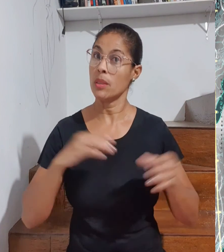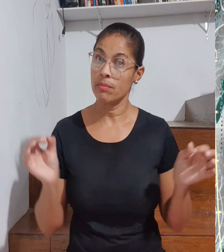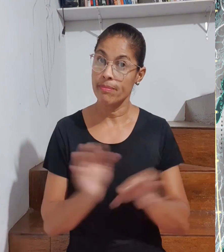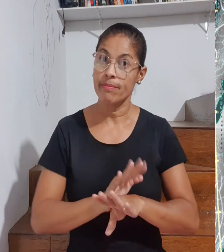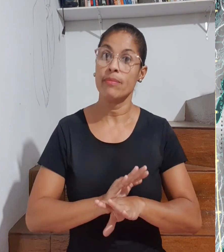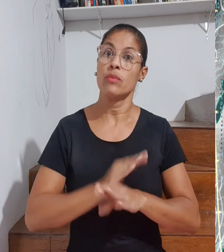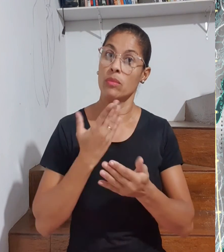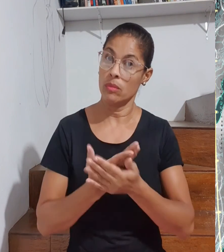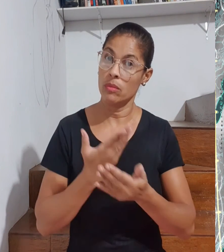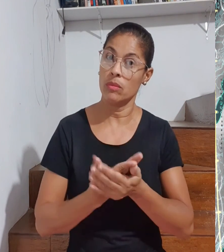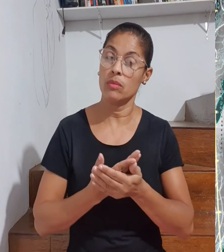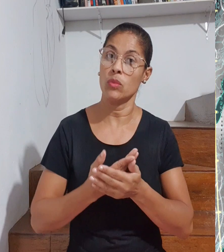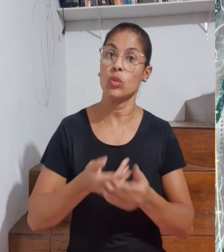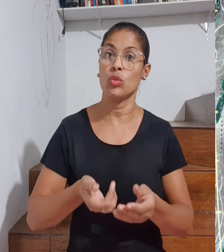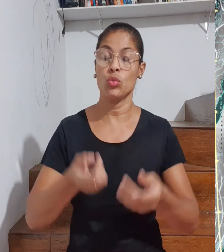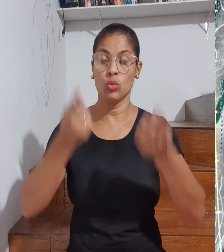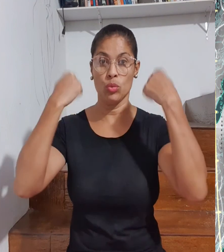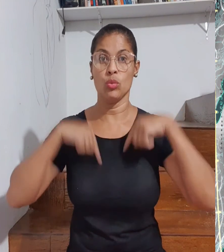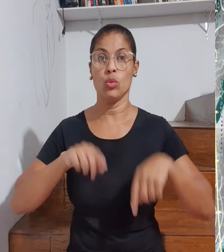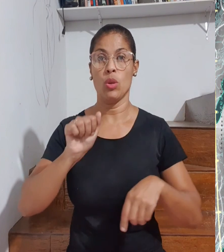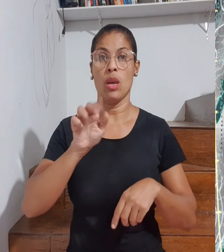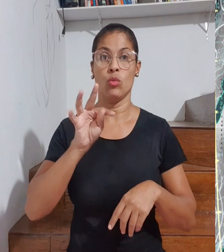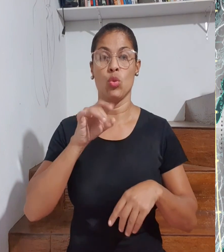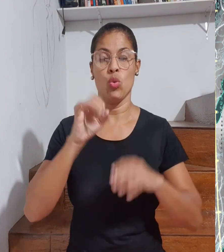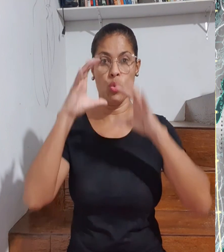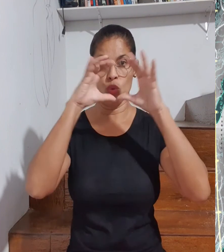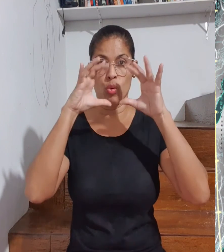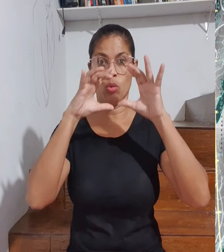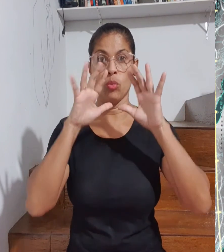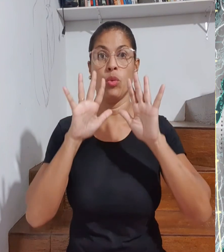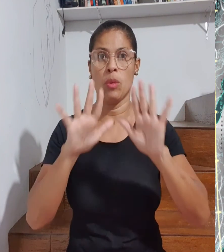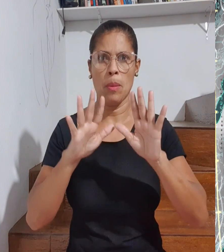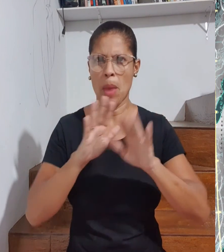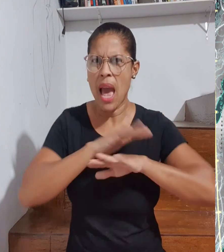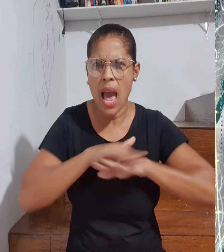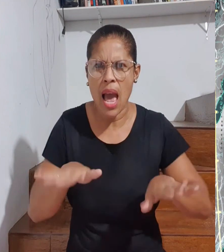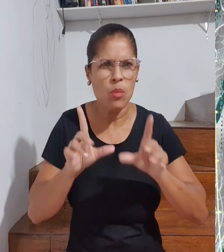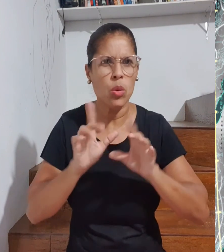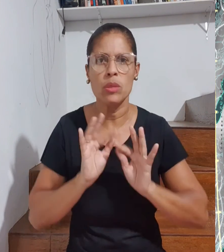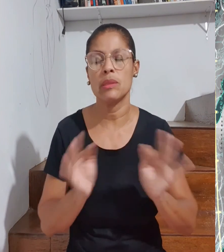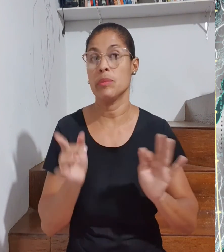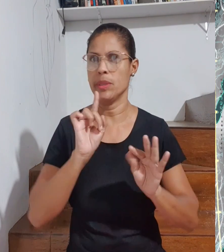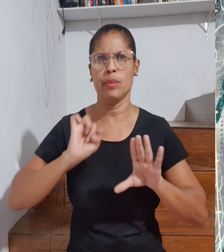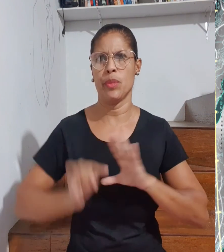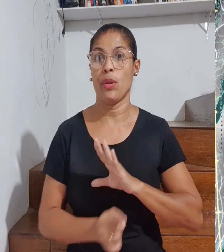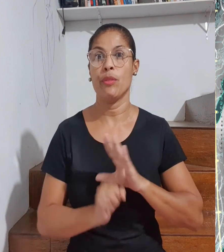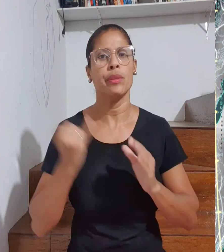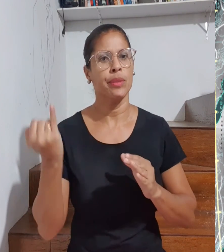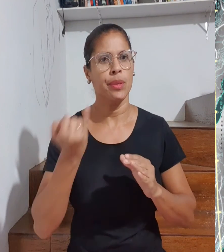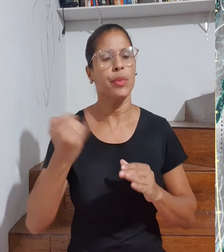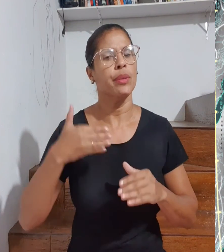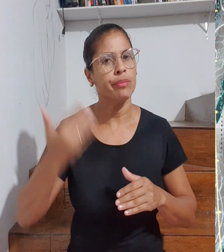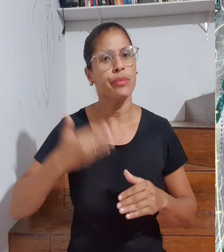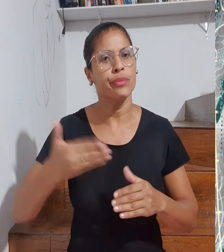Encerramos os estudos sobre a farmacologia do sistema nervoso autônomo, mas não esgotamos o assunto. Por isso é muito